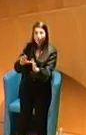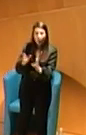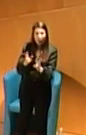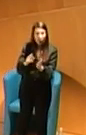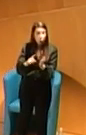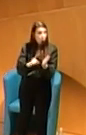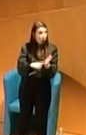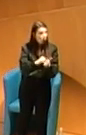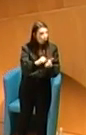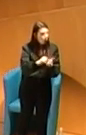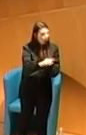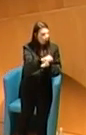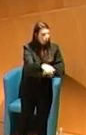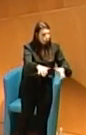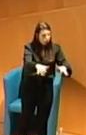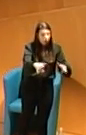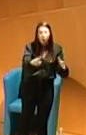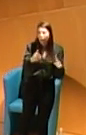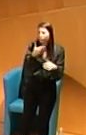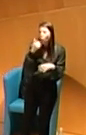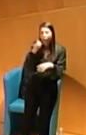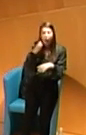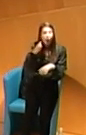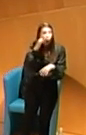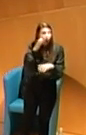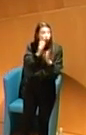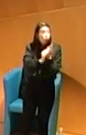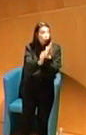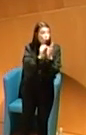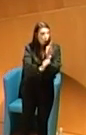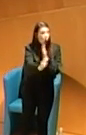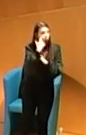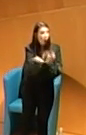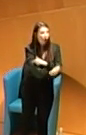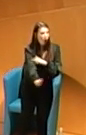Mais du coup, on va écouter. C'est Anne Sylvestre, c'est une chanson de Anne Sylvestre pour les enfants.